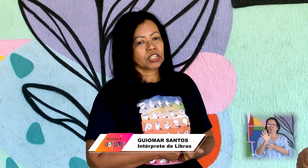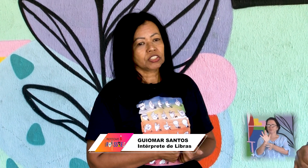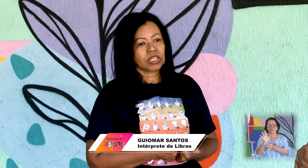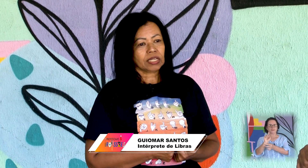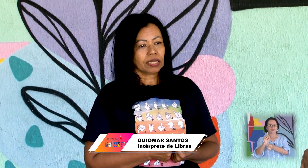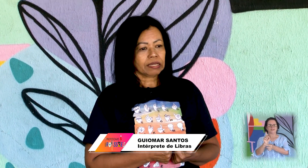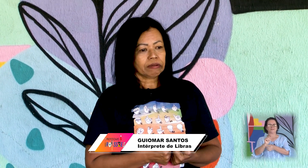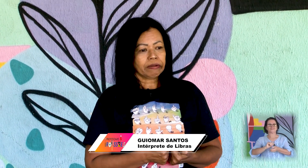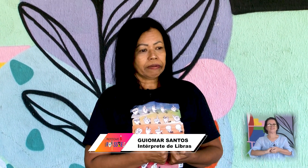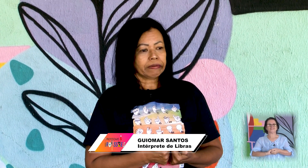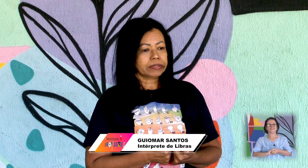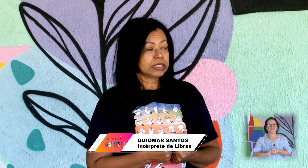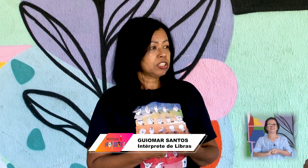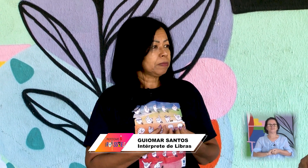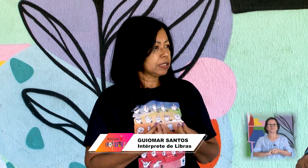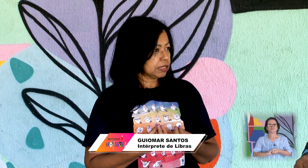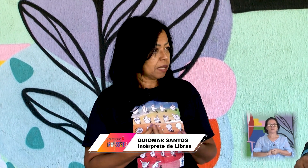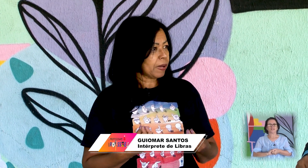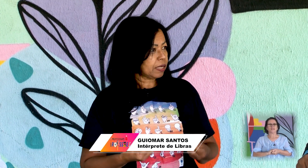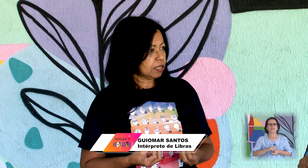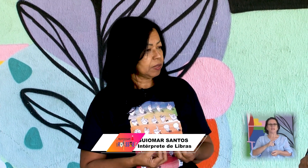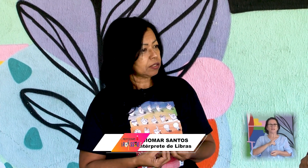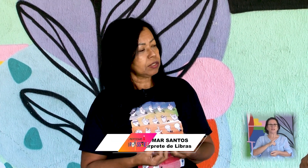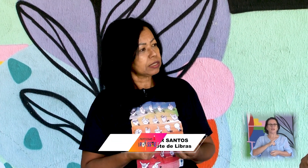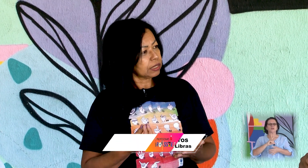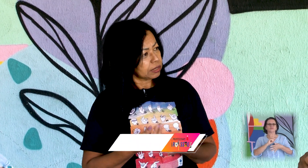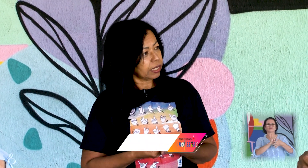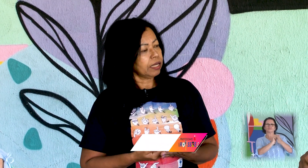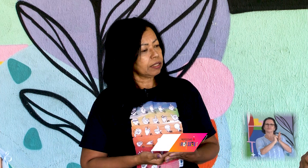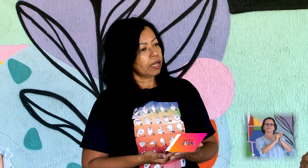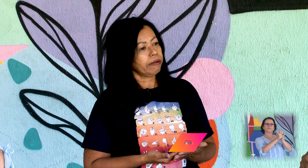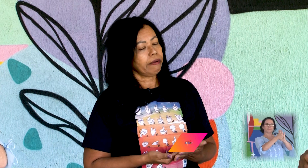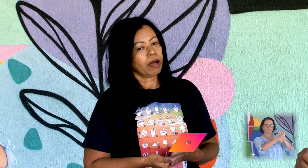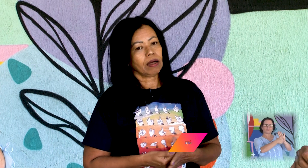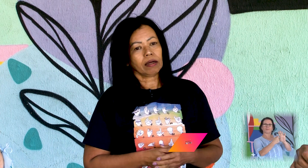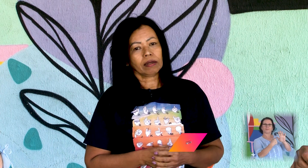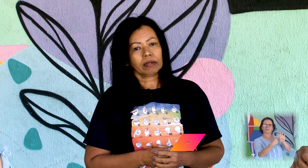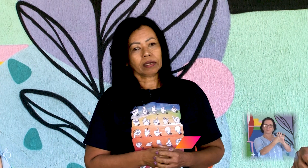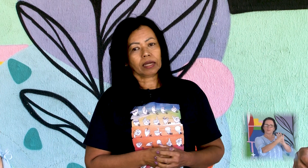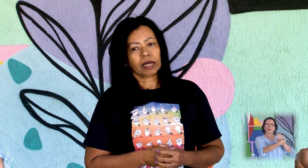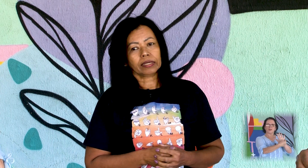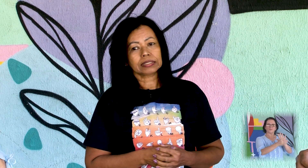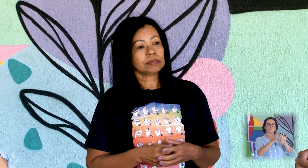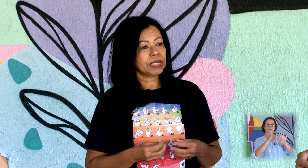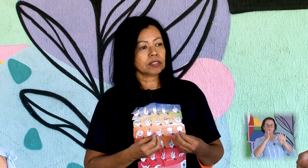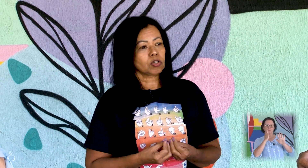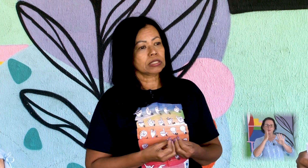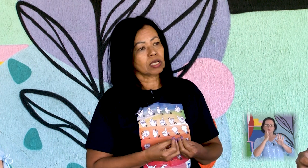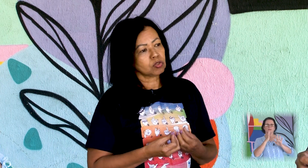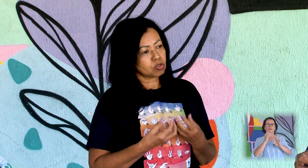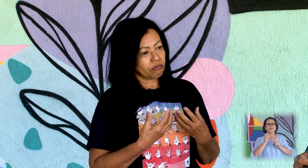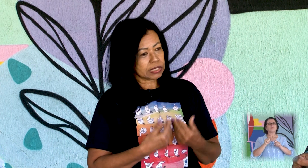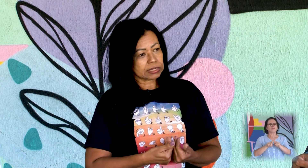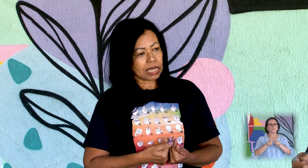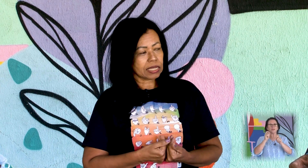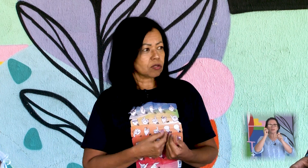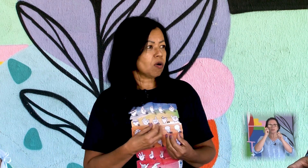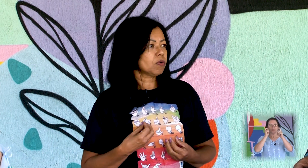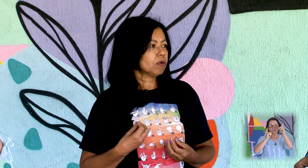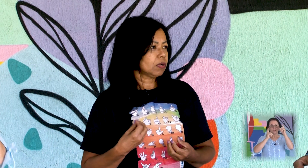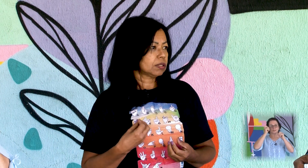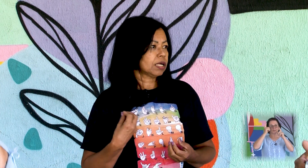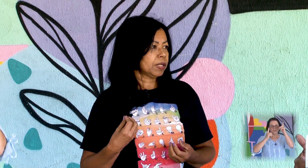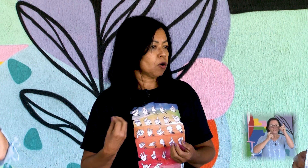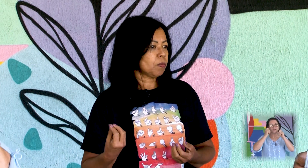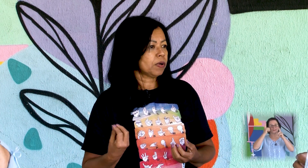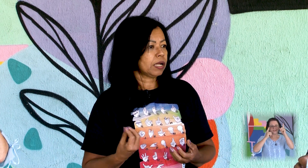A gente, existem parâmetros e tem as expressões, não só faciais,